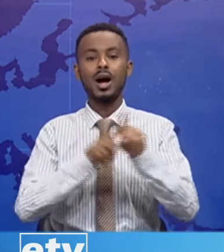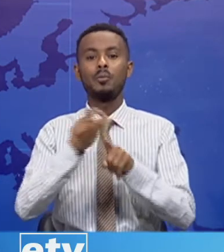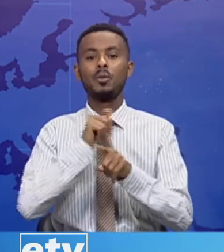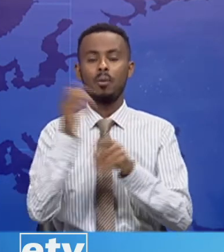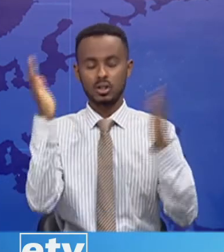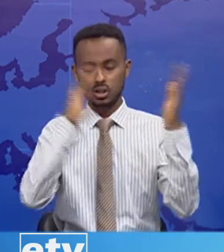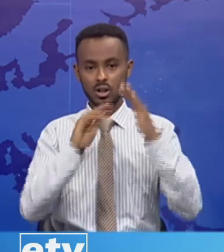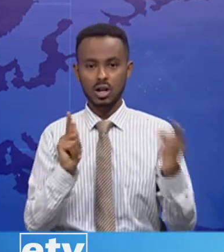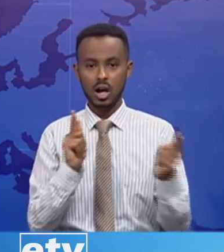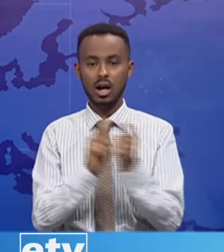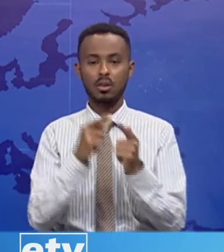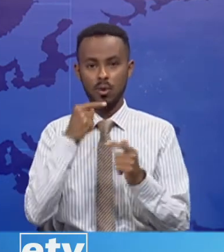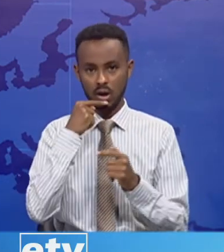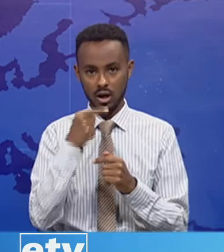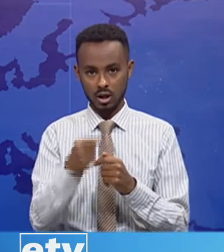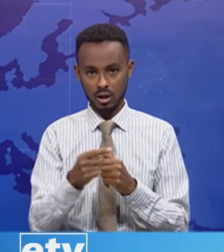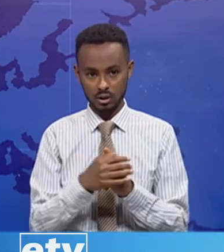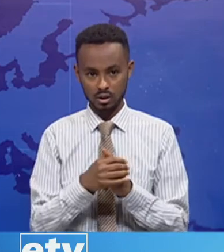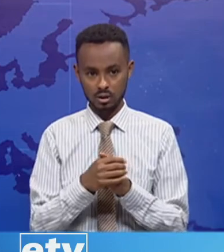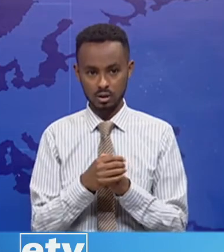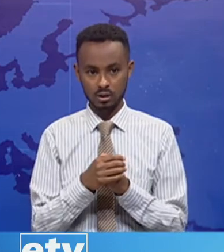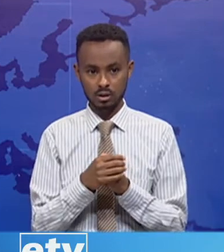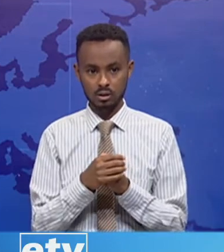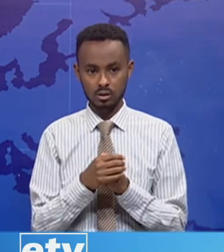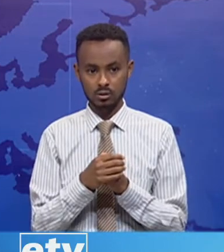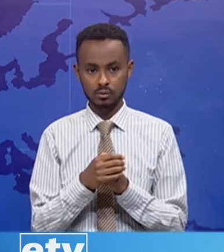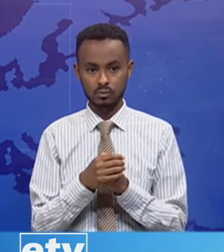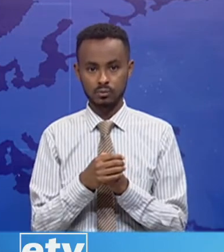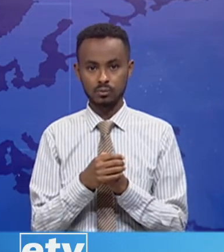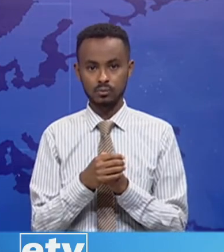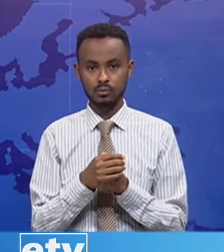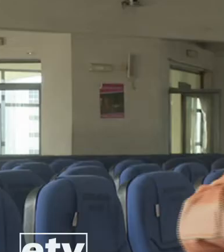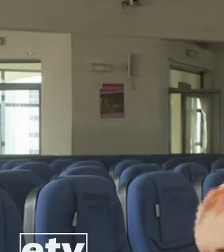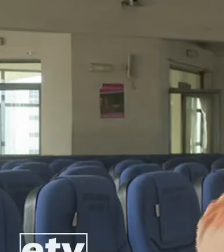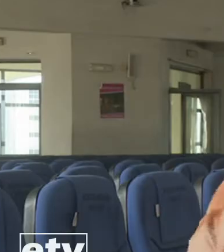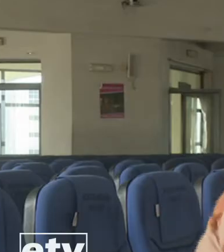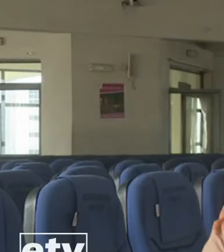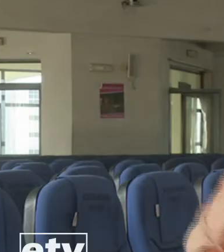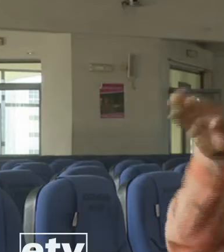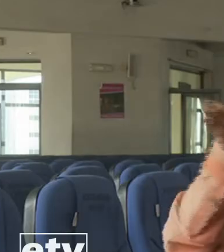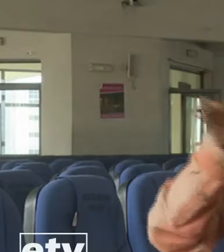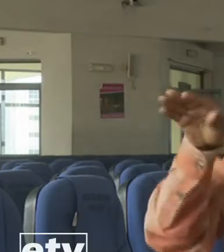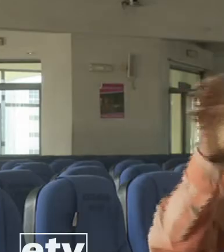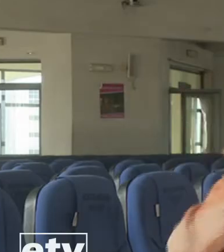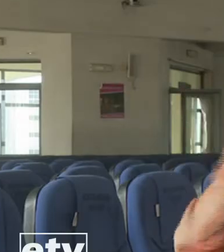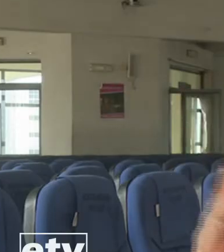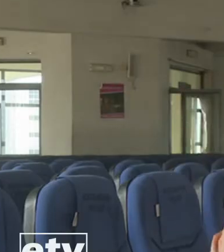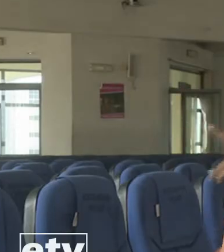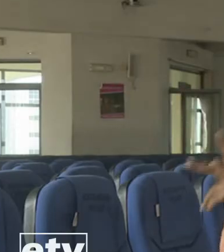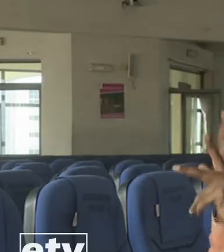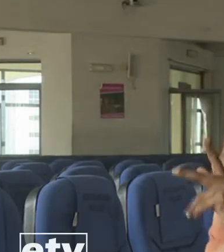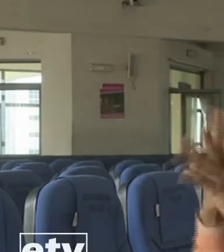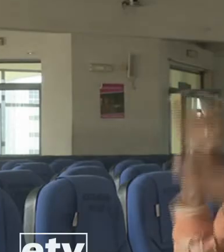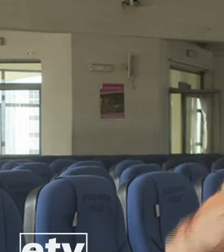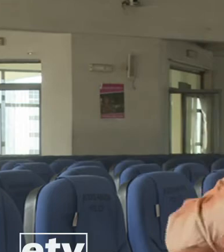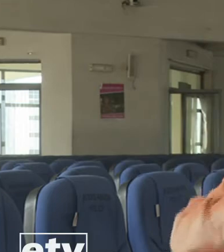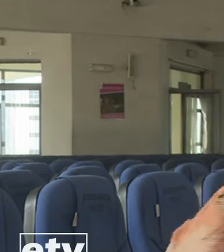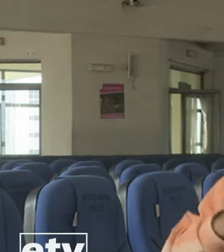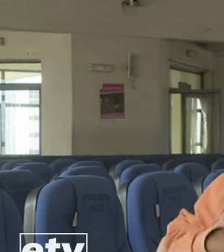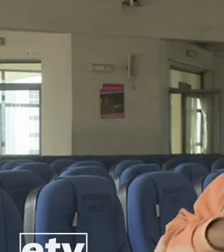ችግር እንደገጠመው ይናገራል። ምኒልክ ትምህርት ቤት ስገባ የሆነ ፖሊስ ይጠራኝ ነበር። እኔ ግን